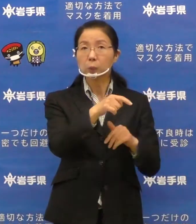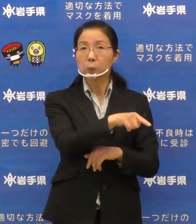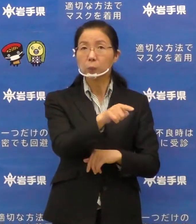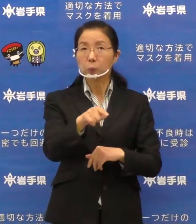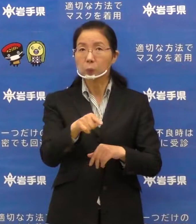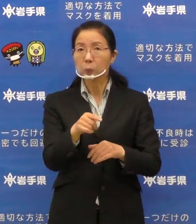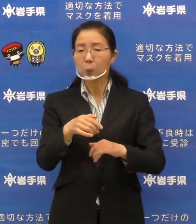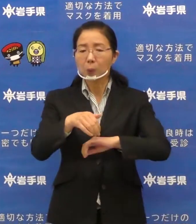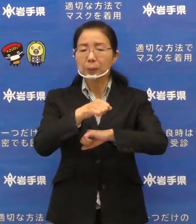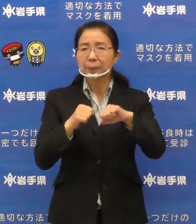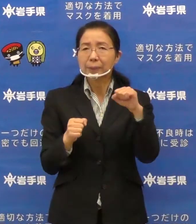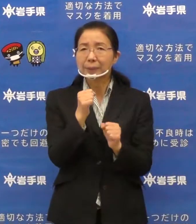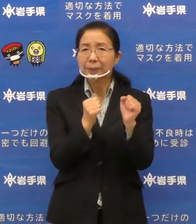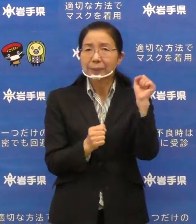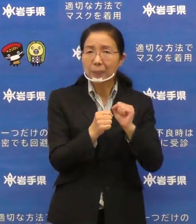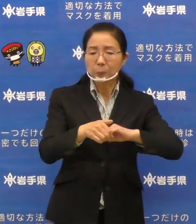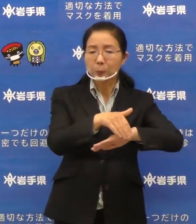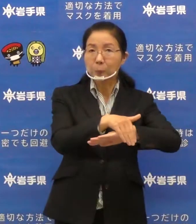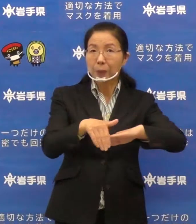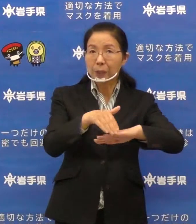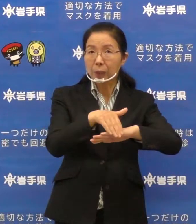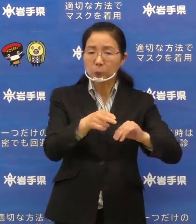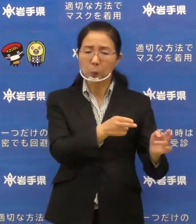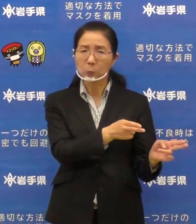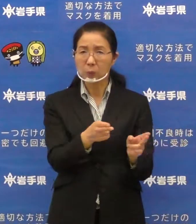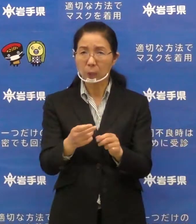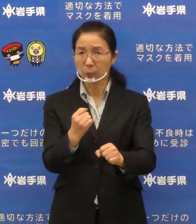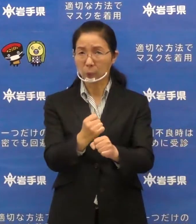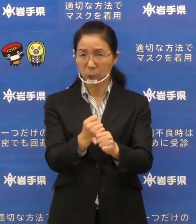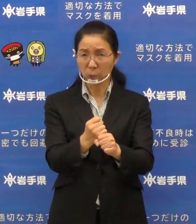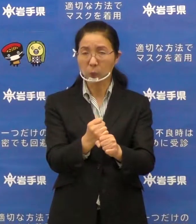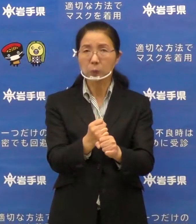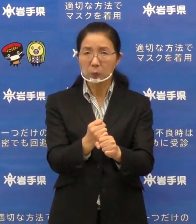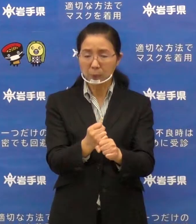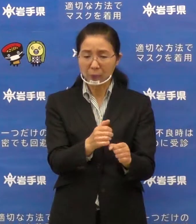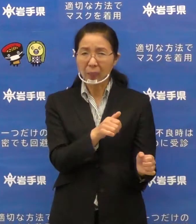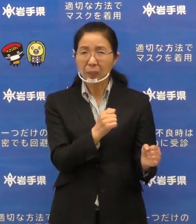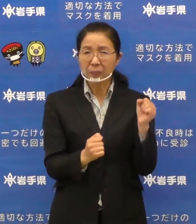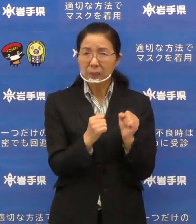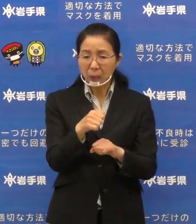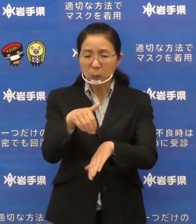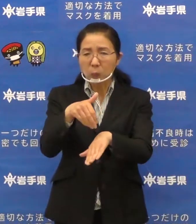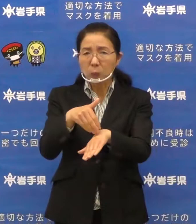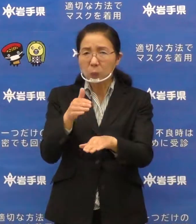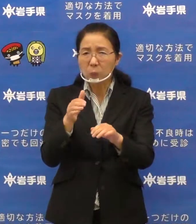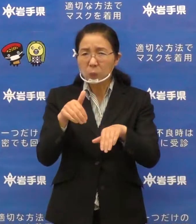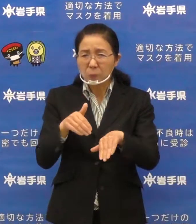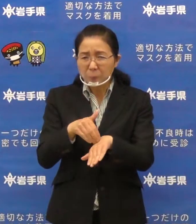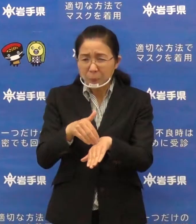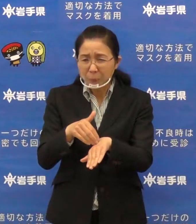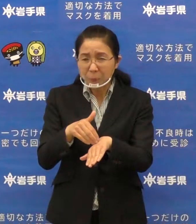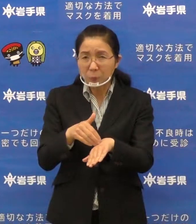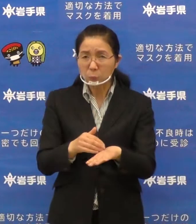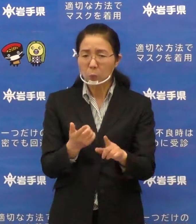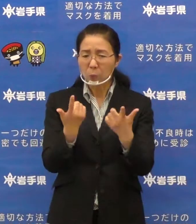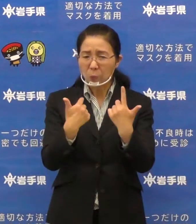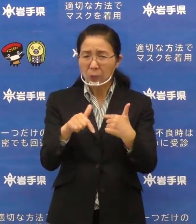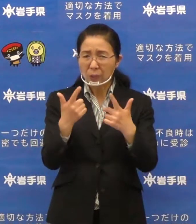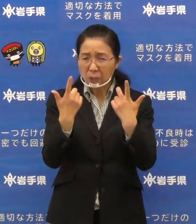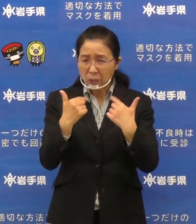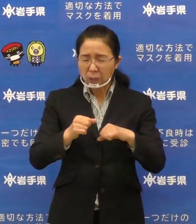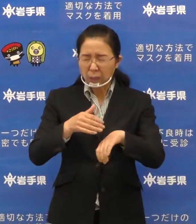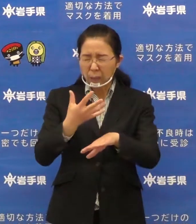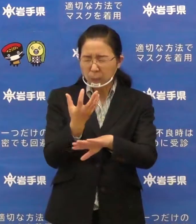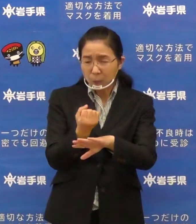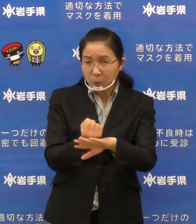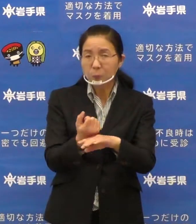避難計画の整備や、避難訓練の励行ということ、大事だと